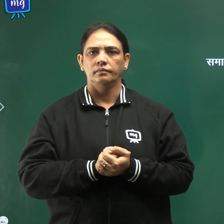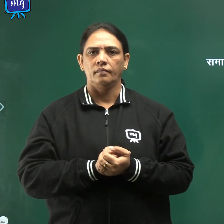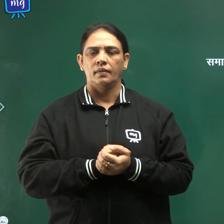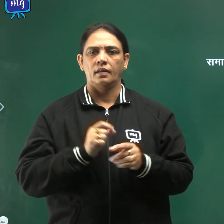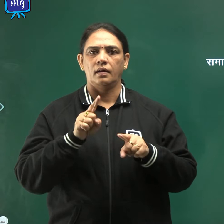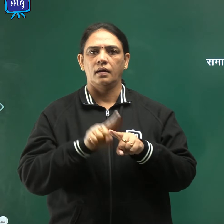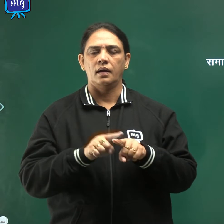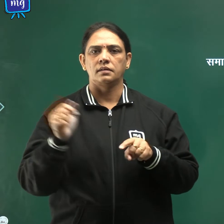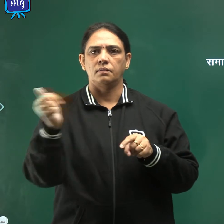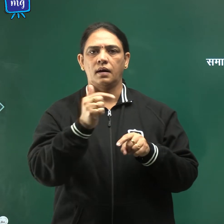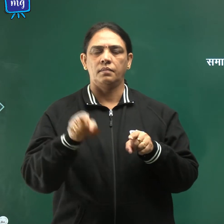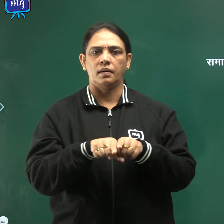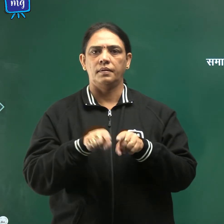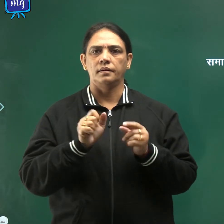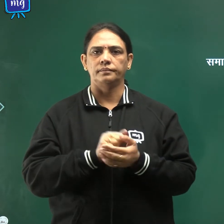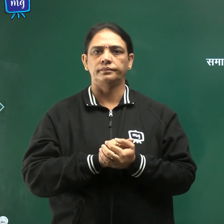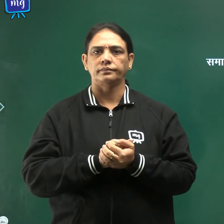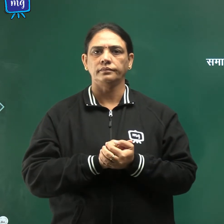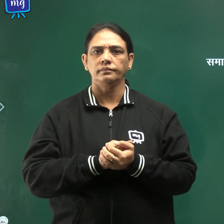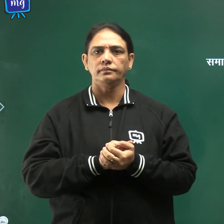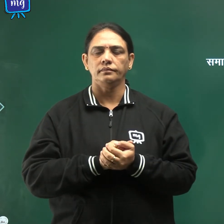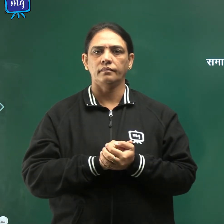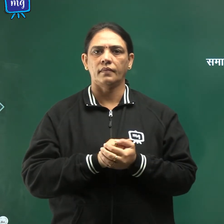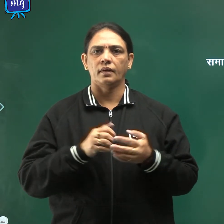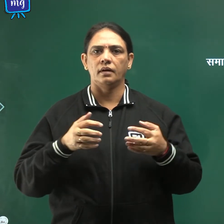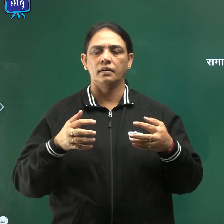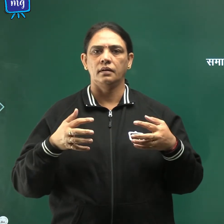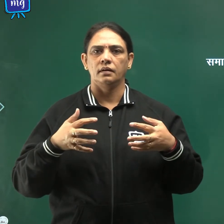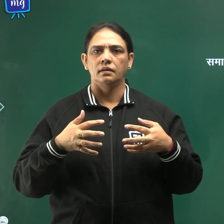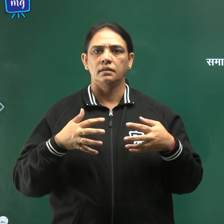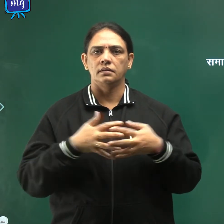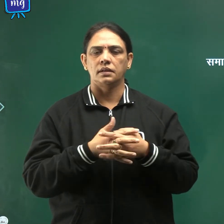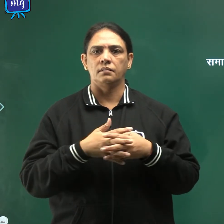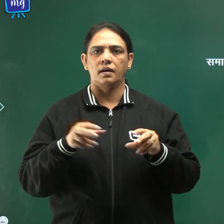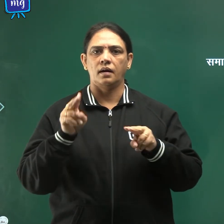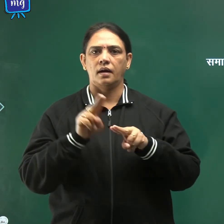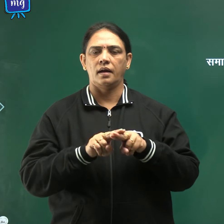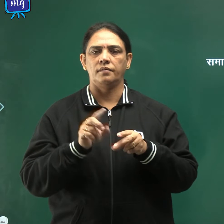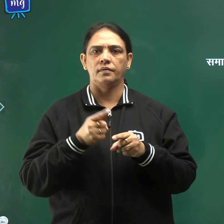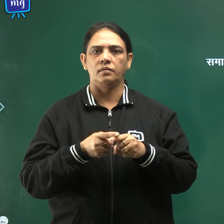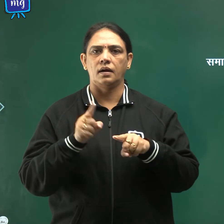समांतर माध्य एक्स बार बराबर सिग्मा एफ एक्स